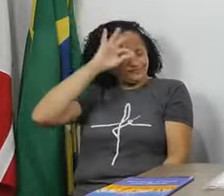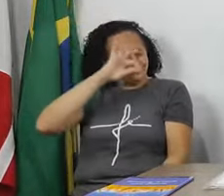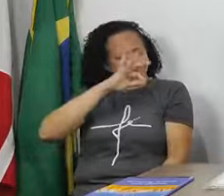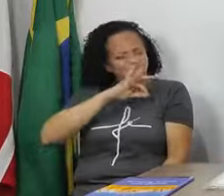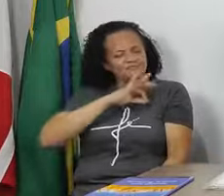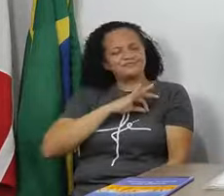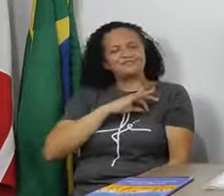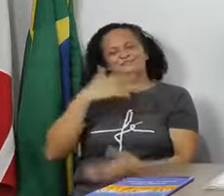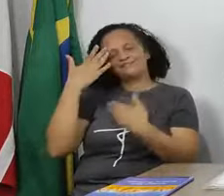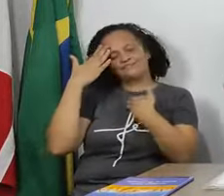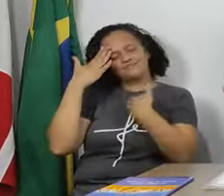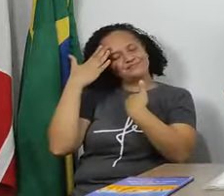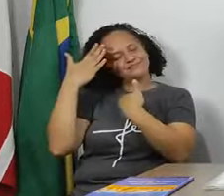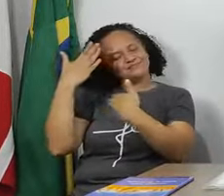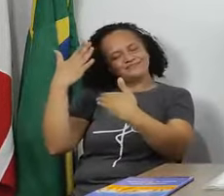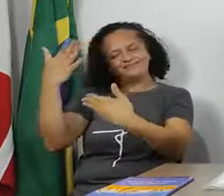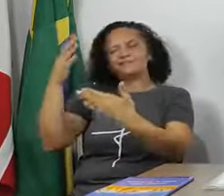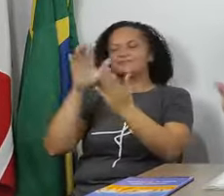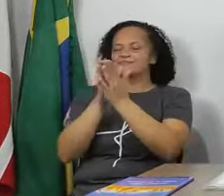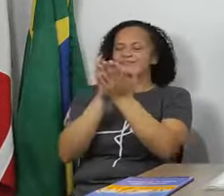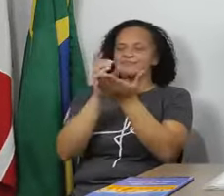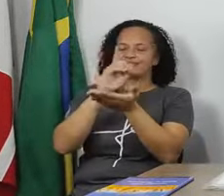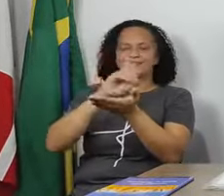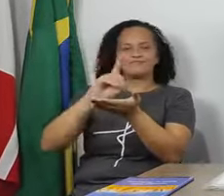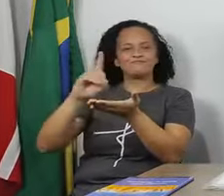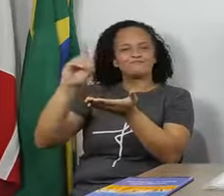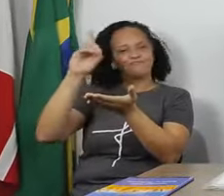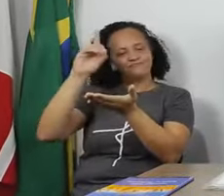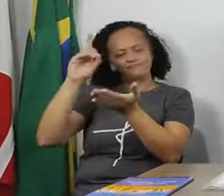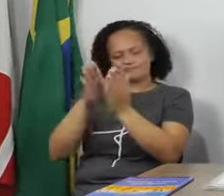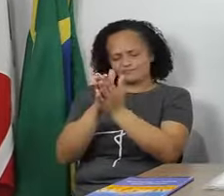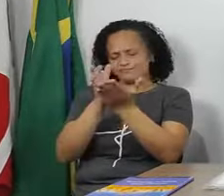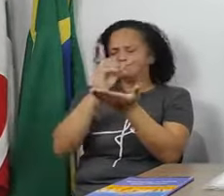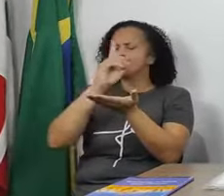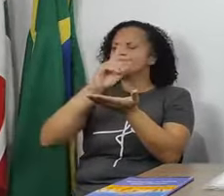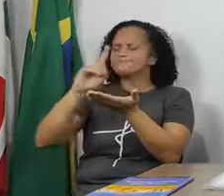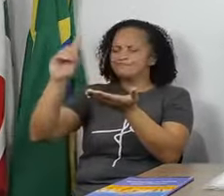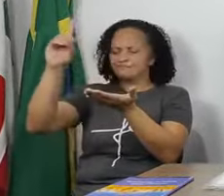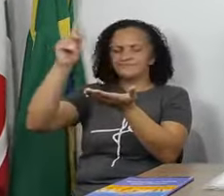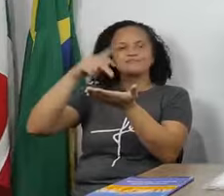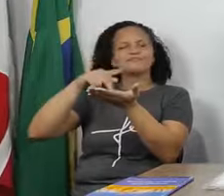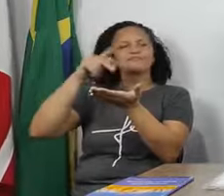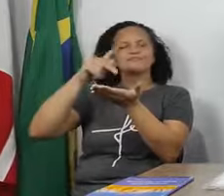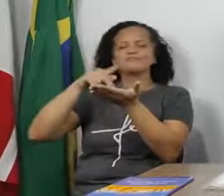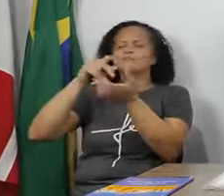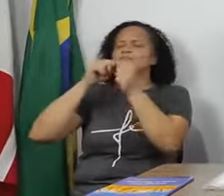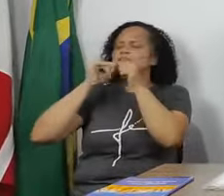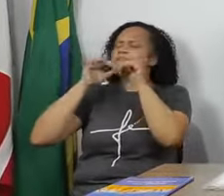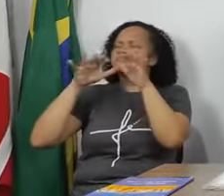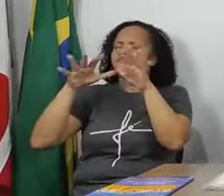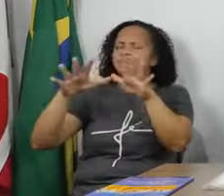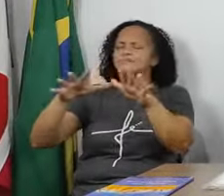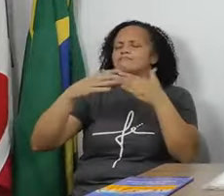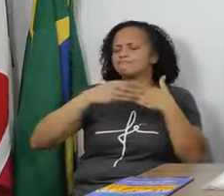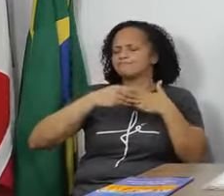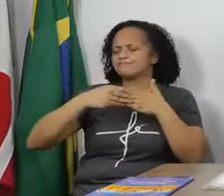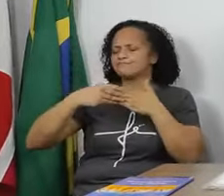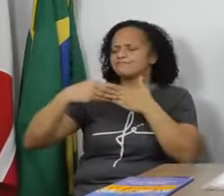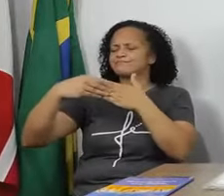te agradecemos pela Tua palavra, e a Tua palavra é a verdade, ela é lâmpada, ela é luz, ela